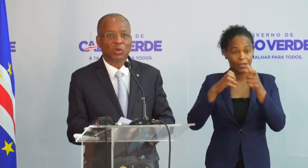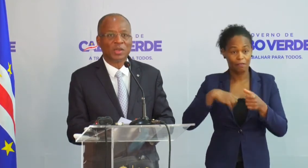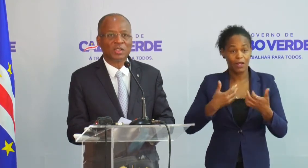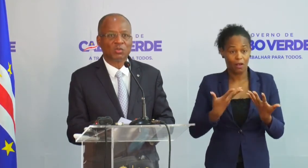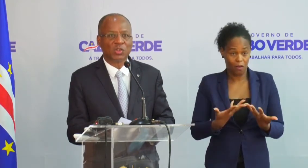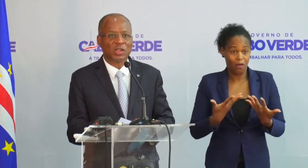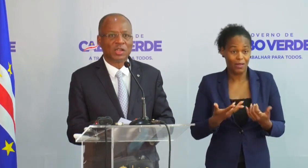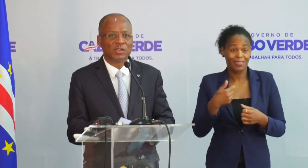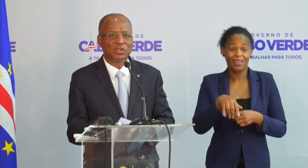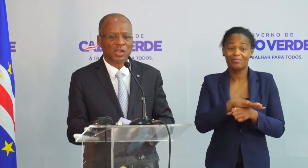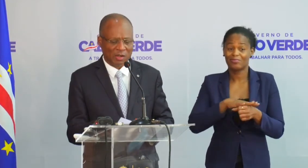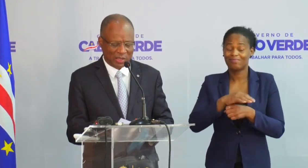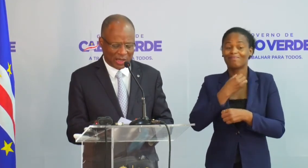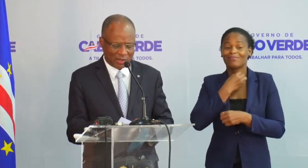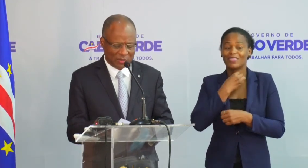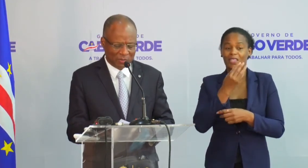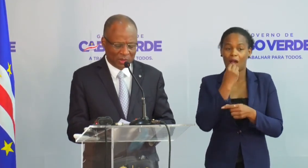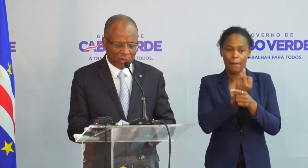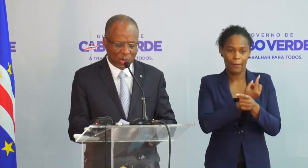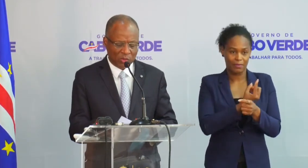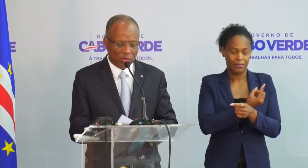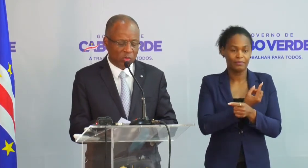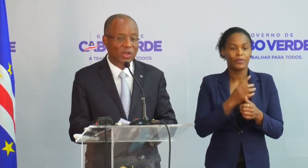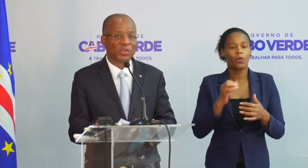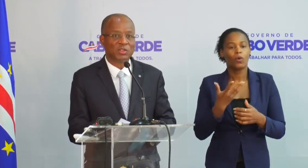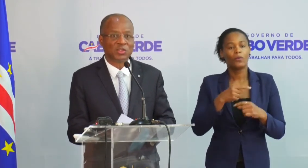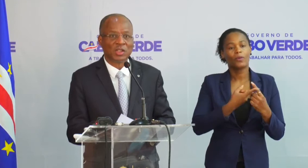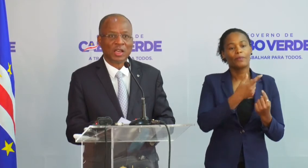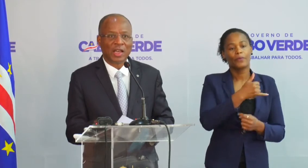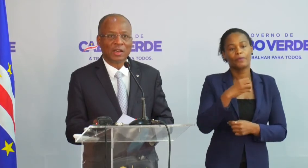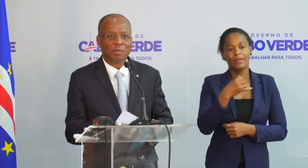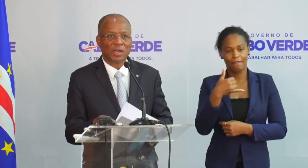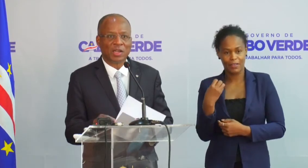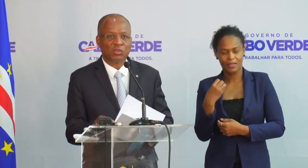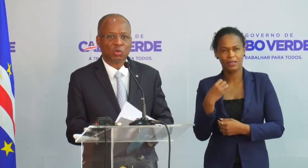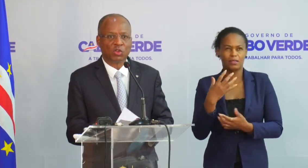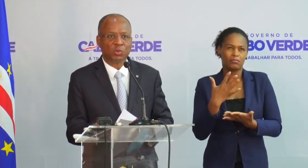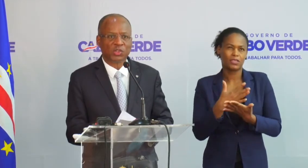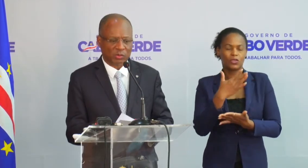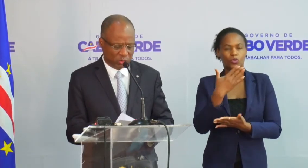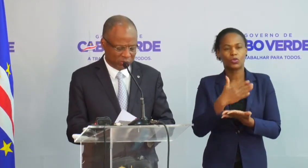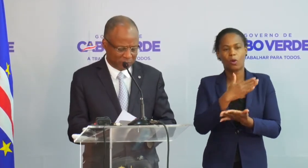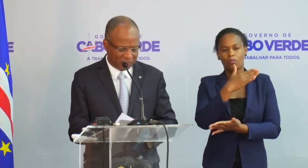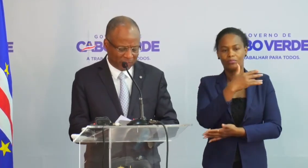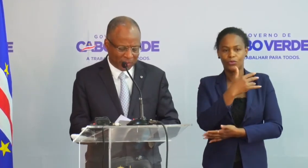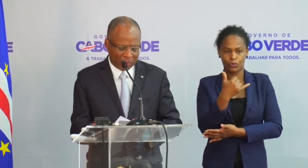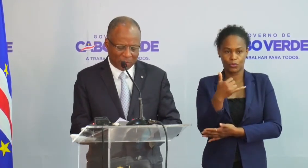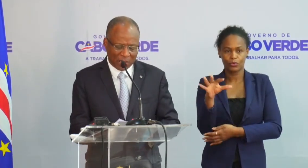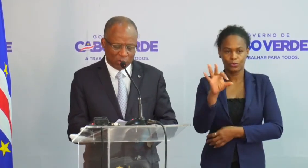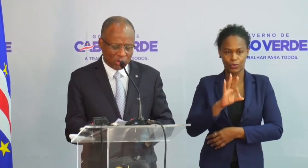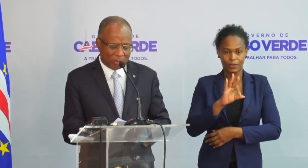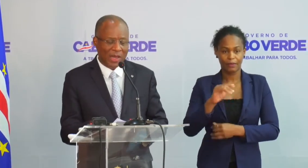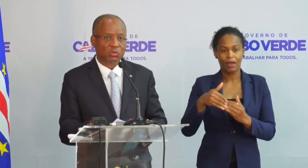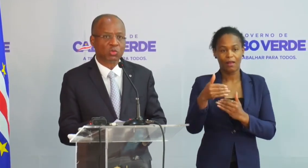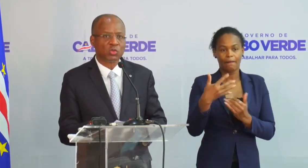encontrar atualmente em situação de crise alimentar, quando em 2020 era de apenas 2%. Para